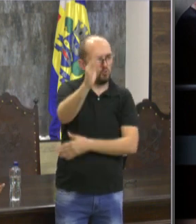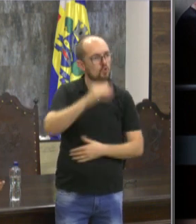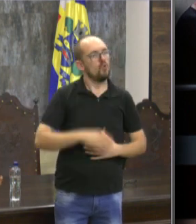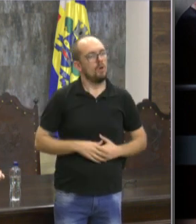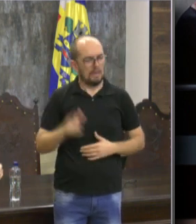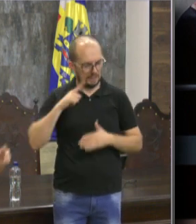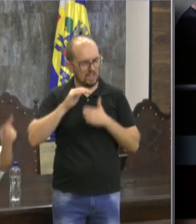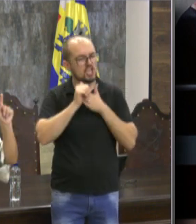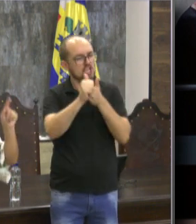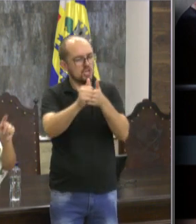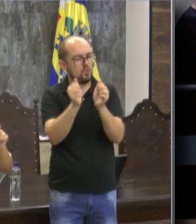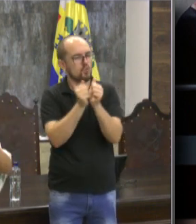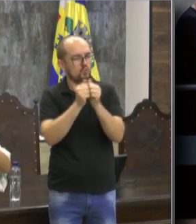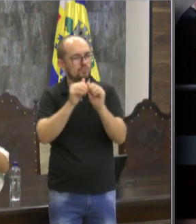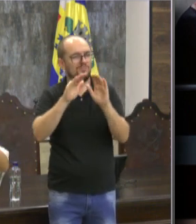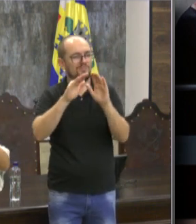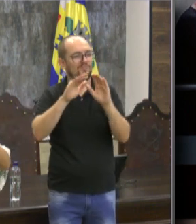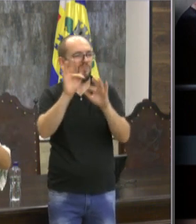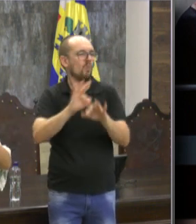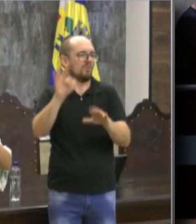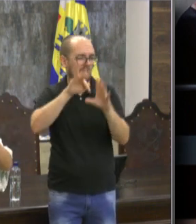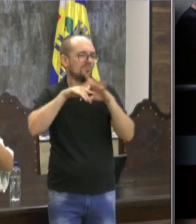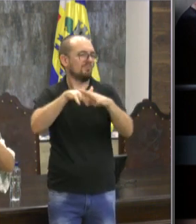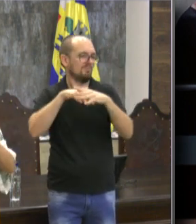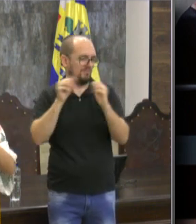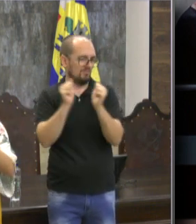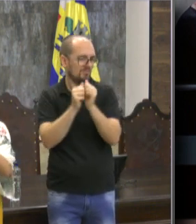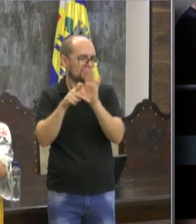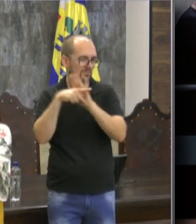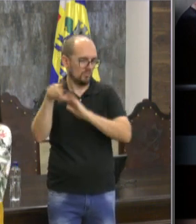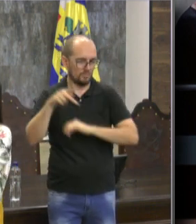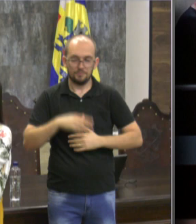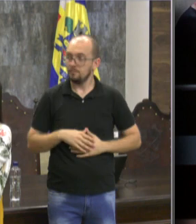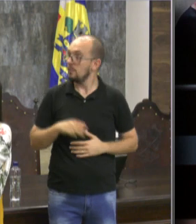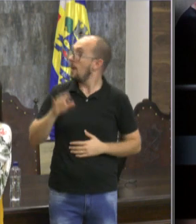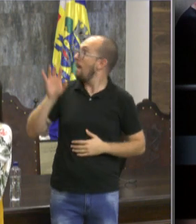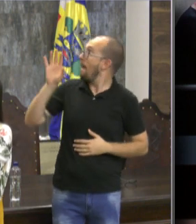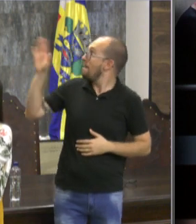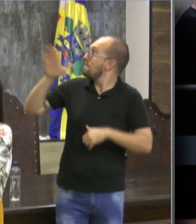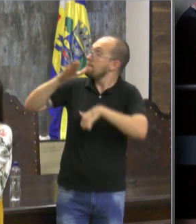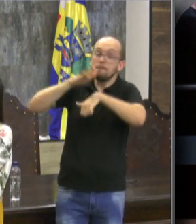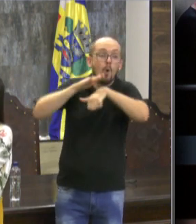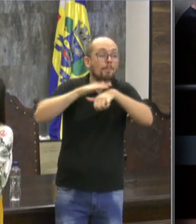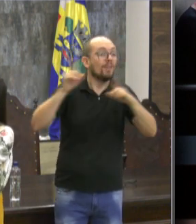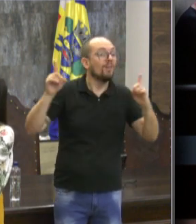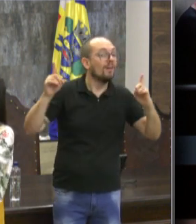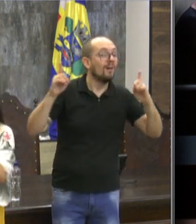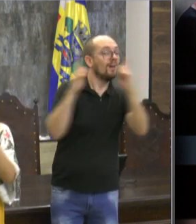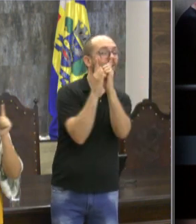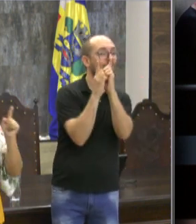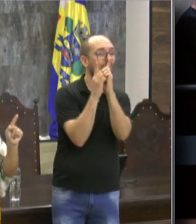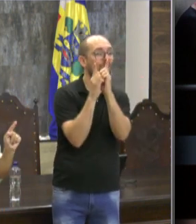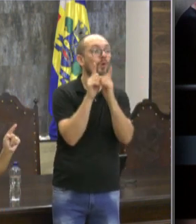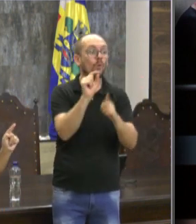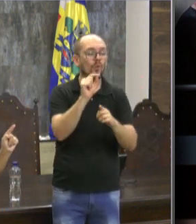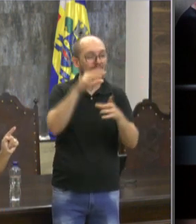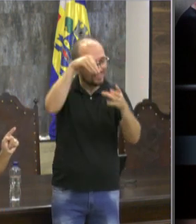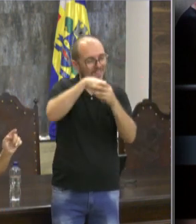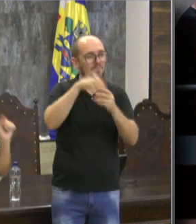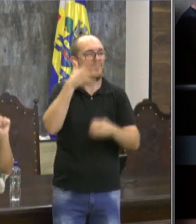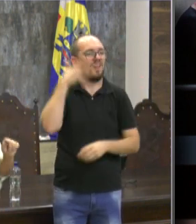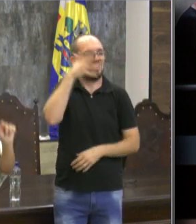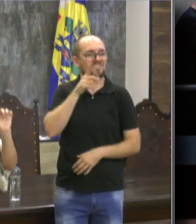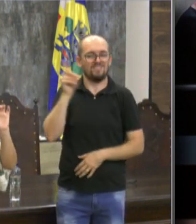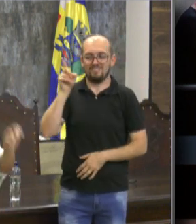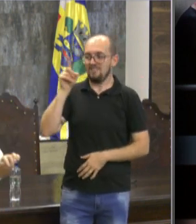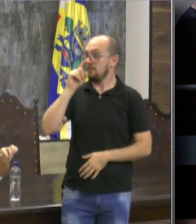batalhando. Então, gente, ali, nesse momento que eu trouxe para vocês da foto, ela está encontrando com o Gustavo no simpósio.